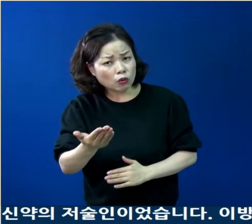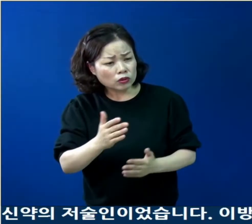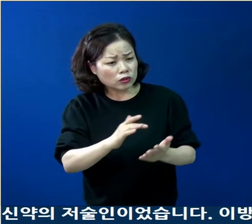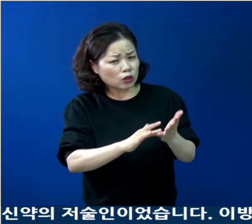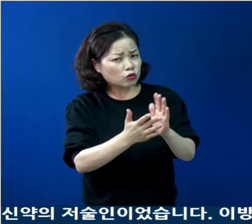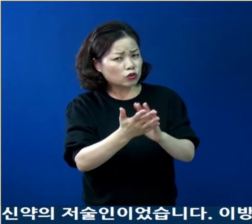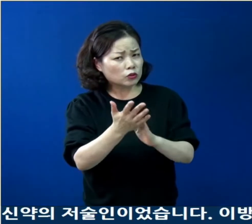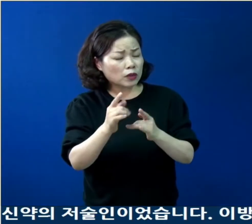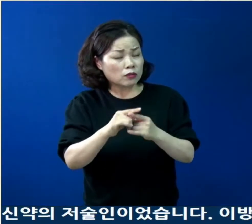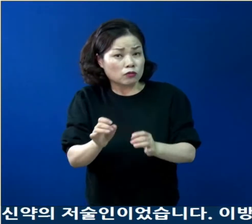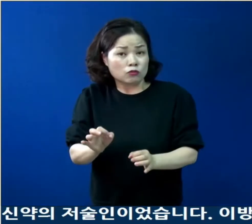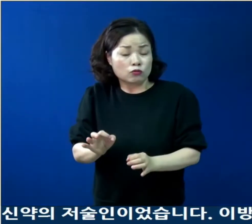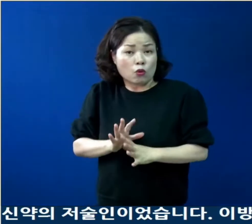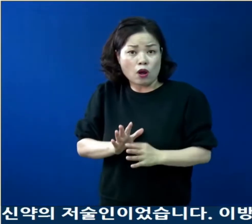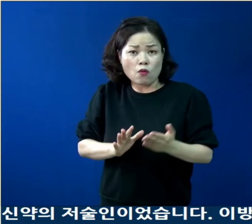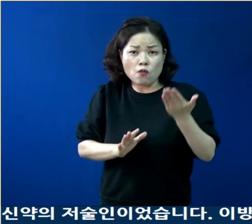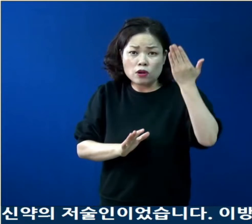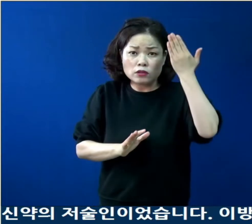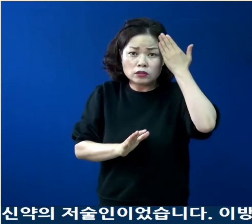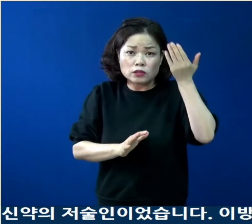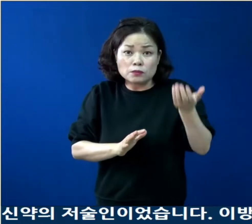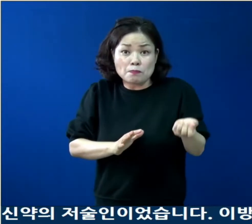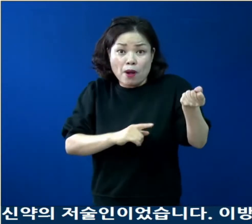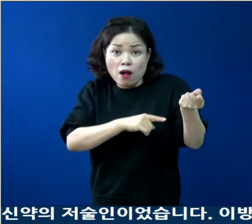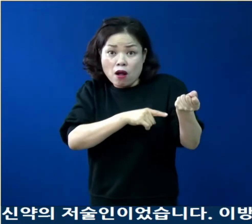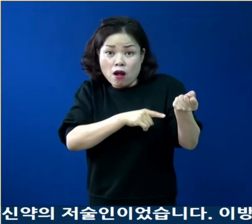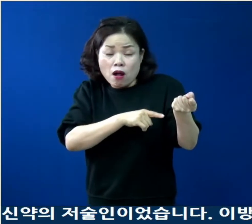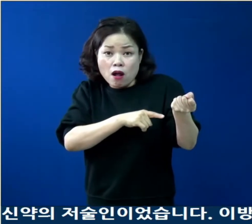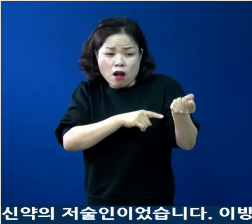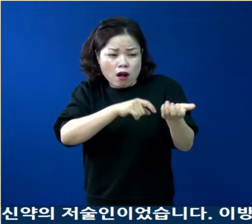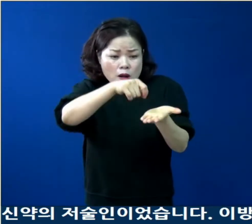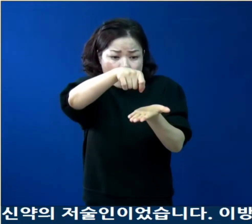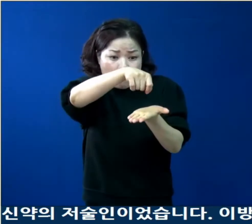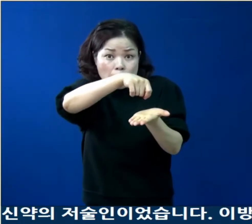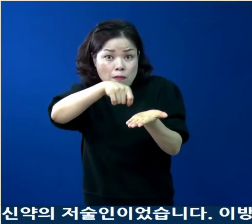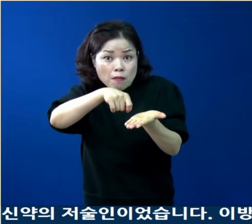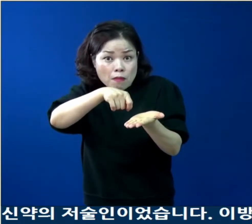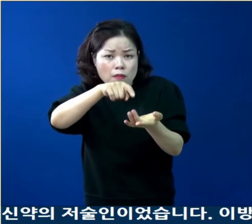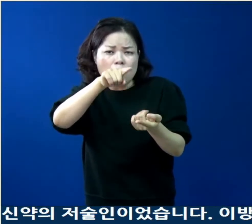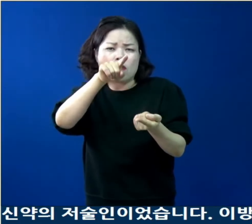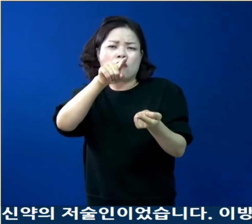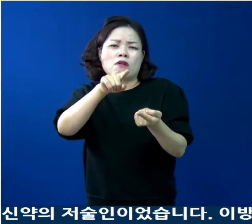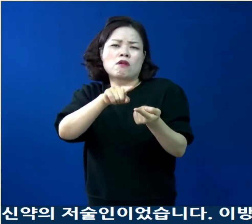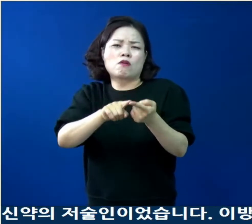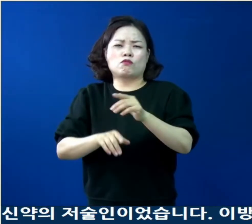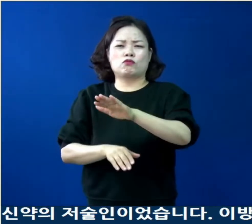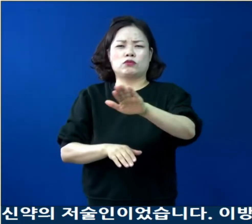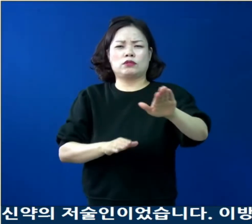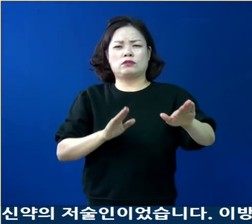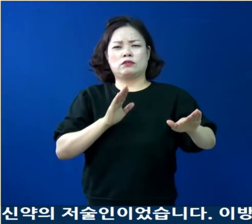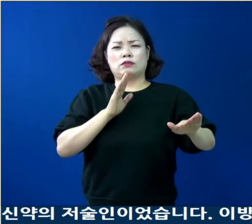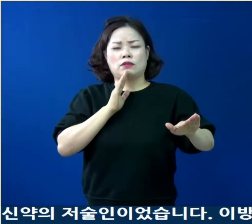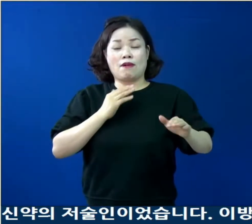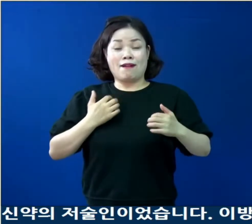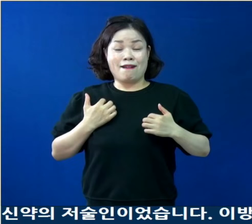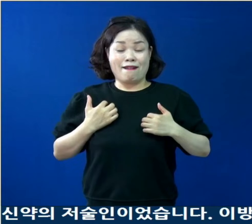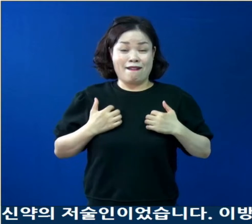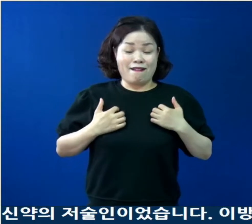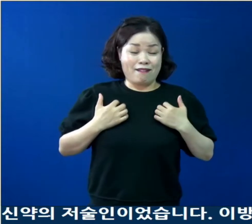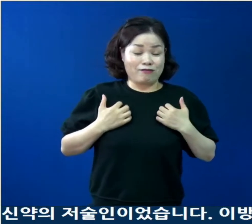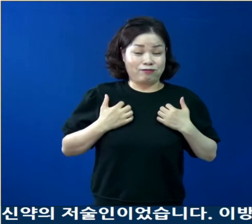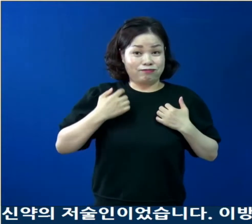이런 놀라운 지식들을 확보했으며 이것을 글로 쓸 수 있었는가, 이것이 우리에게는 참 흥미거리도